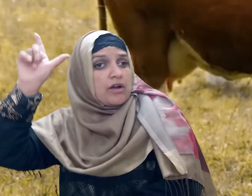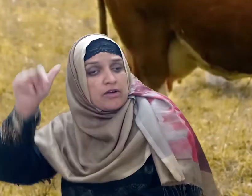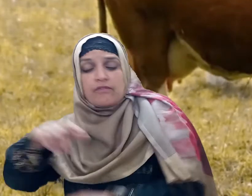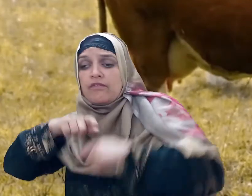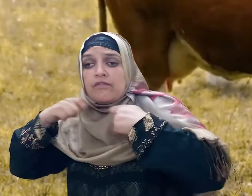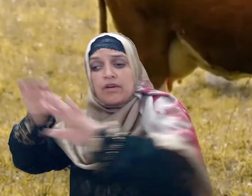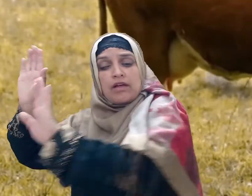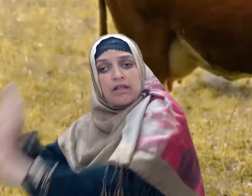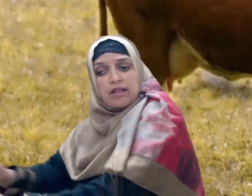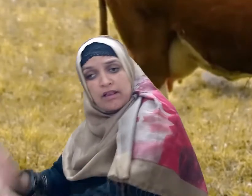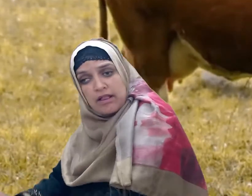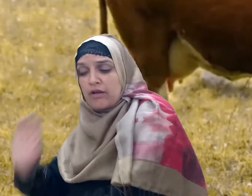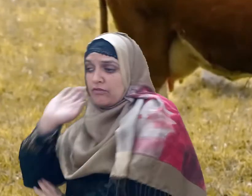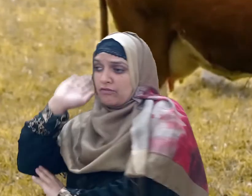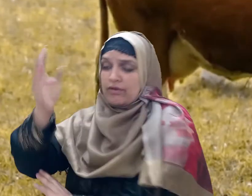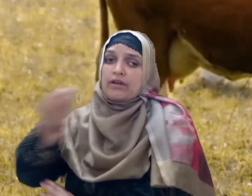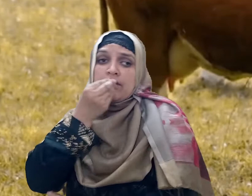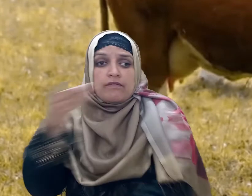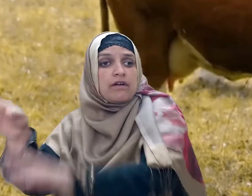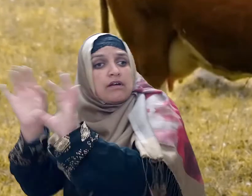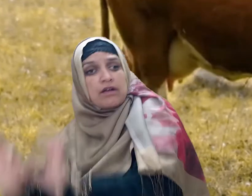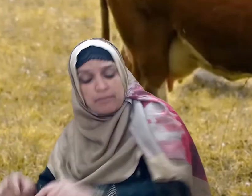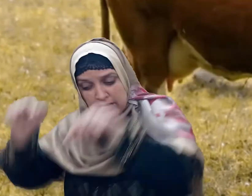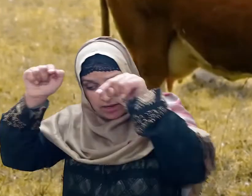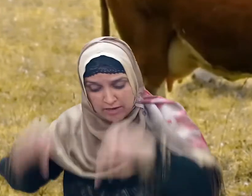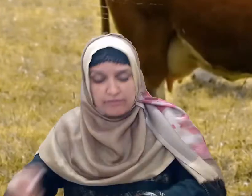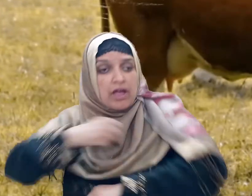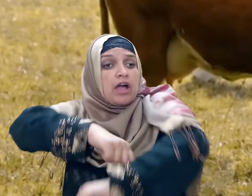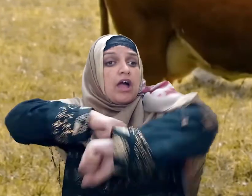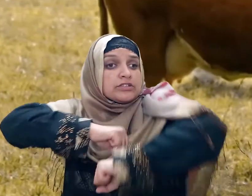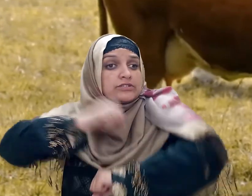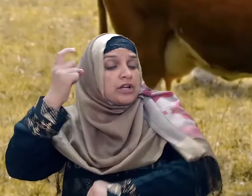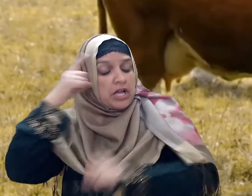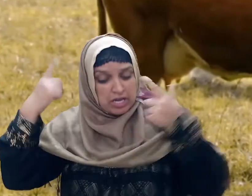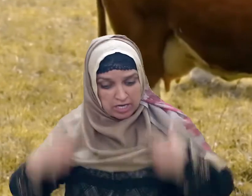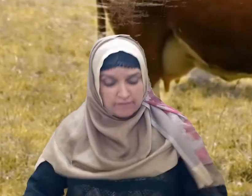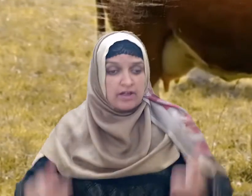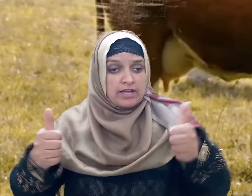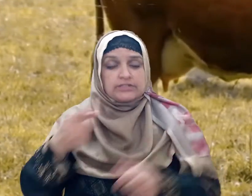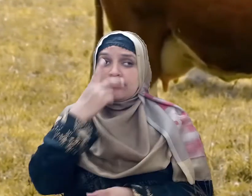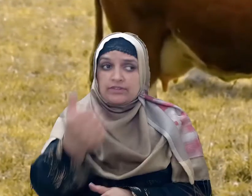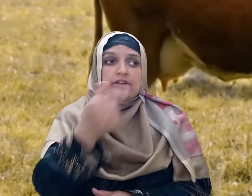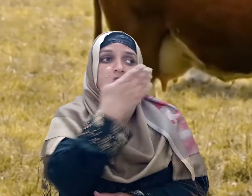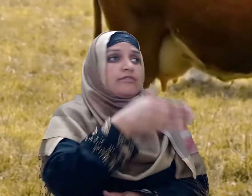تھے اور ان سے ہی اپنا گزر بسر کیا کرتے تھے۔ یہاں طاقتور قبائلی حکمرانی کیا کرتے تھے اور